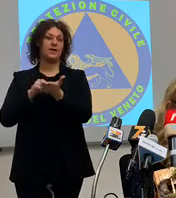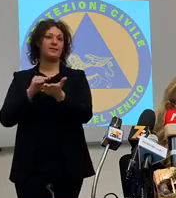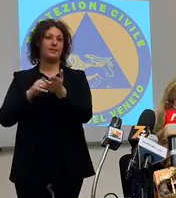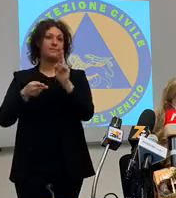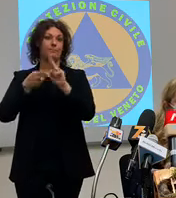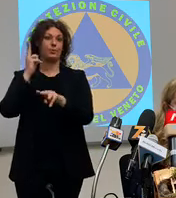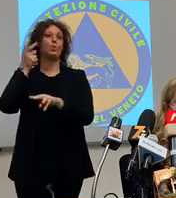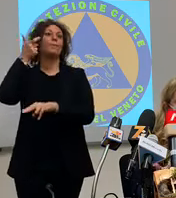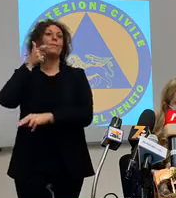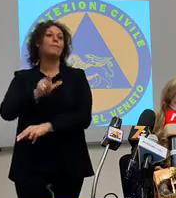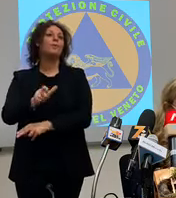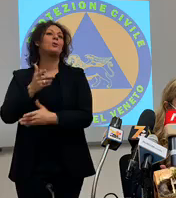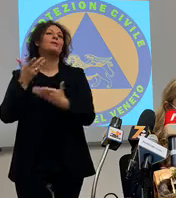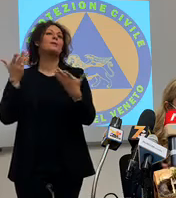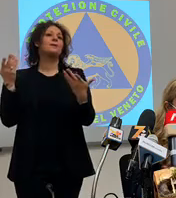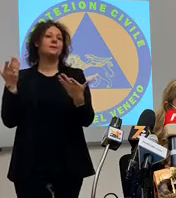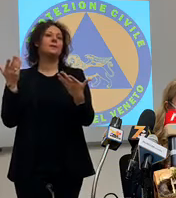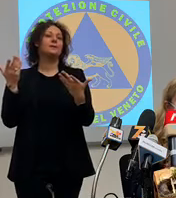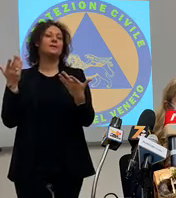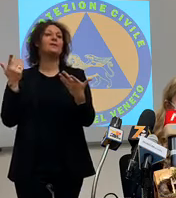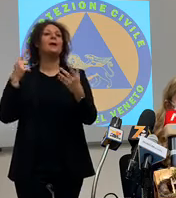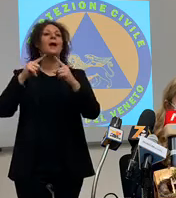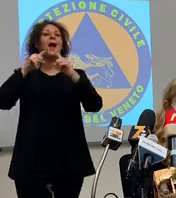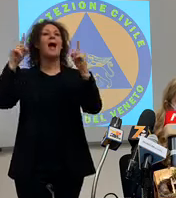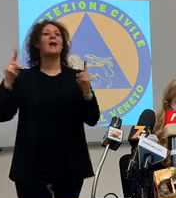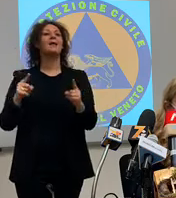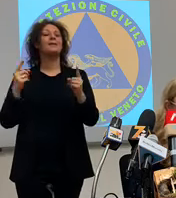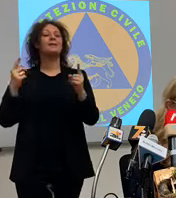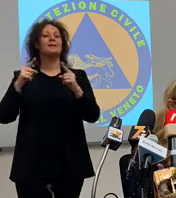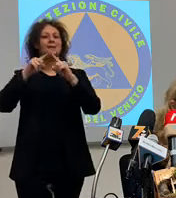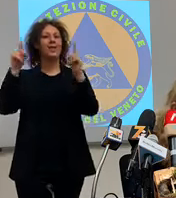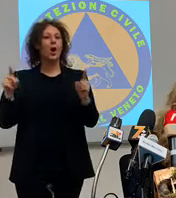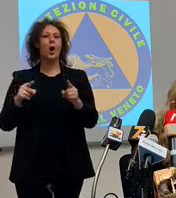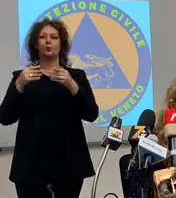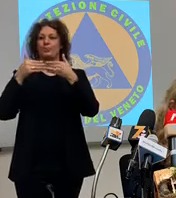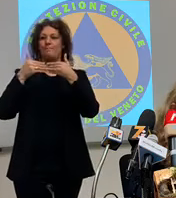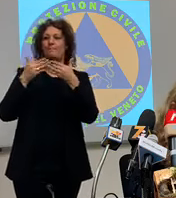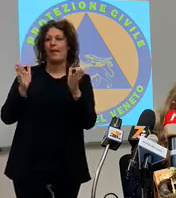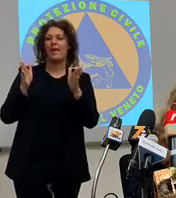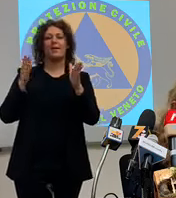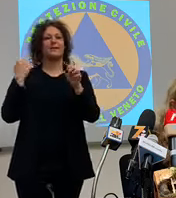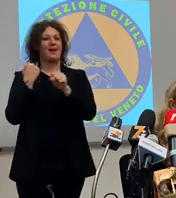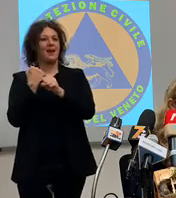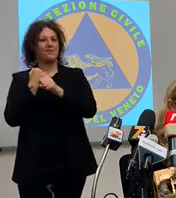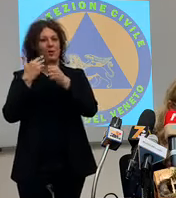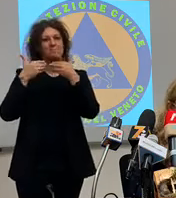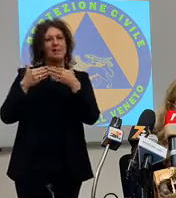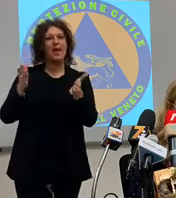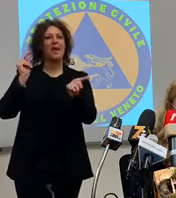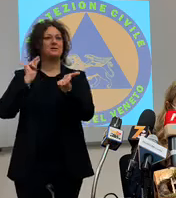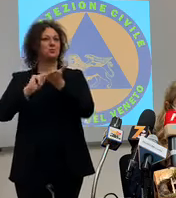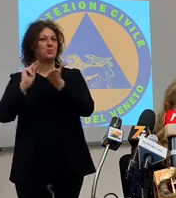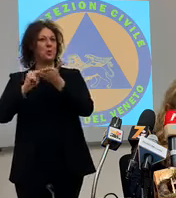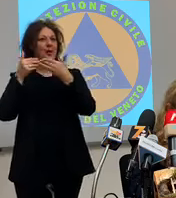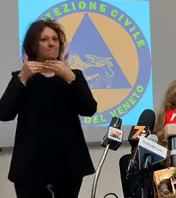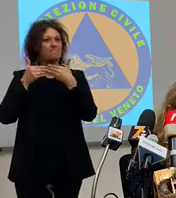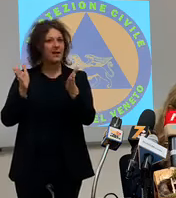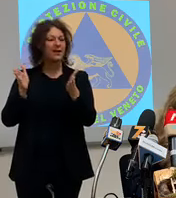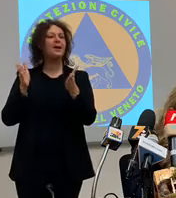Perché tutte le attività riproduttive tutte le attività produttive sono in funzione è ripresa la scuola abbiamo